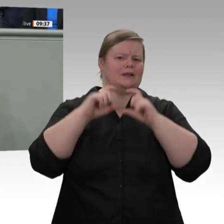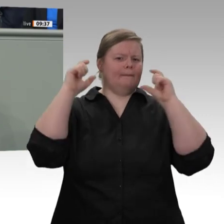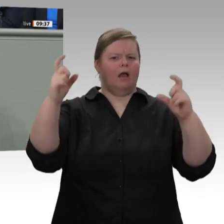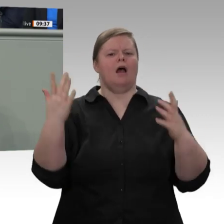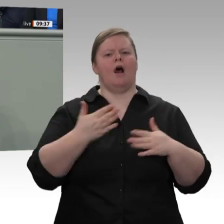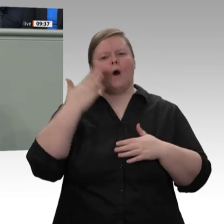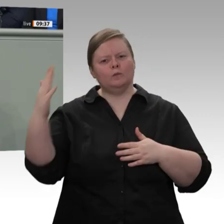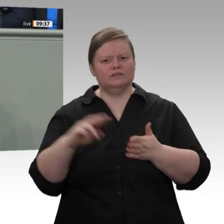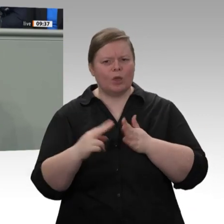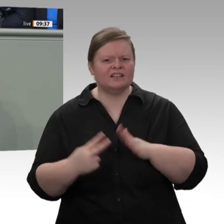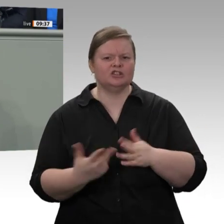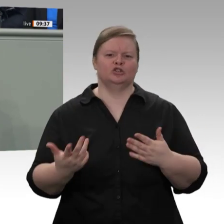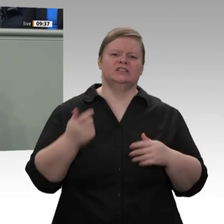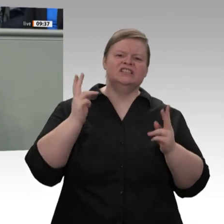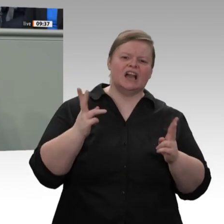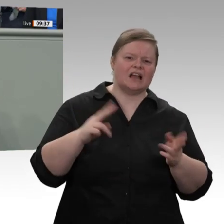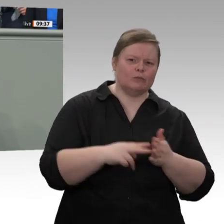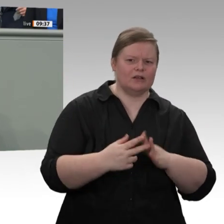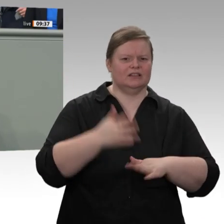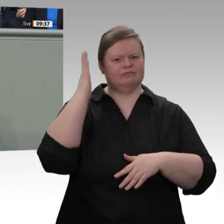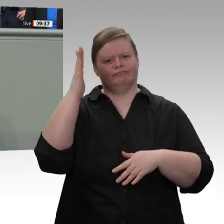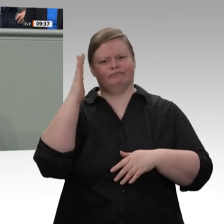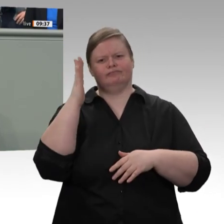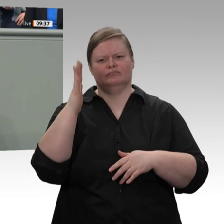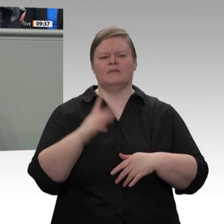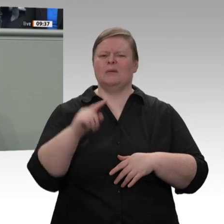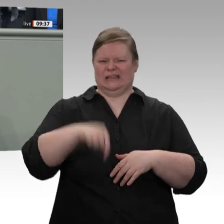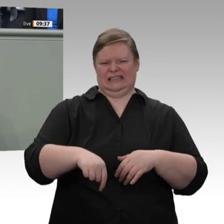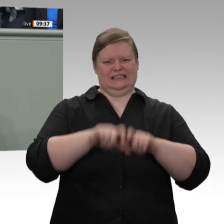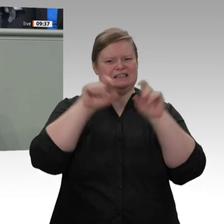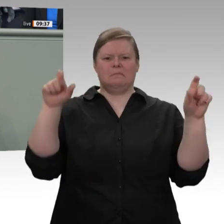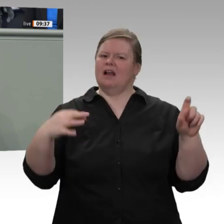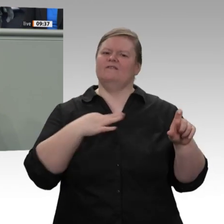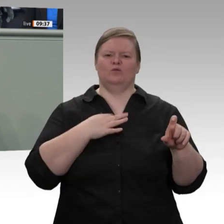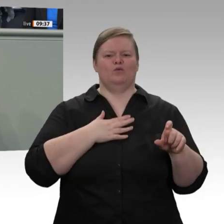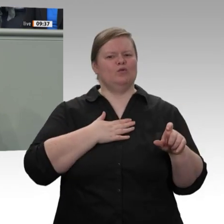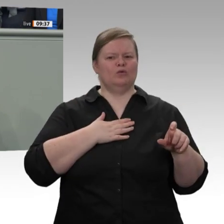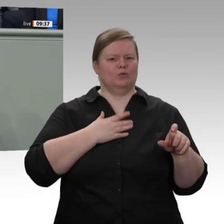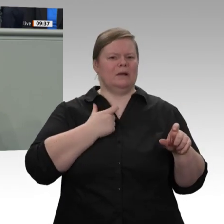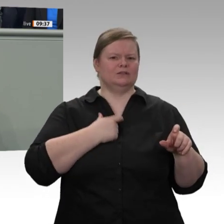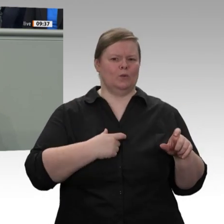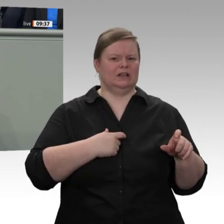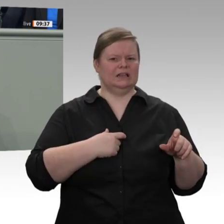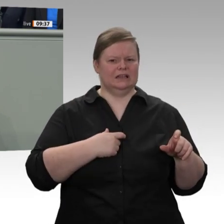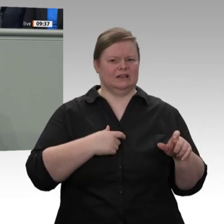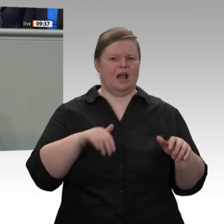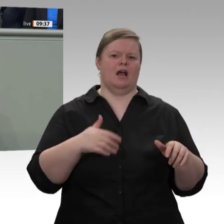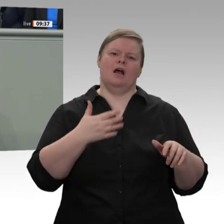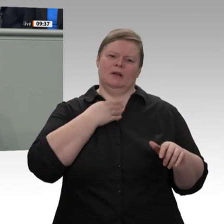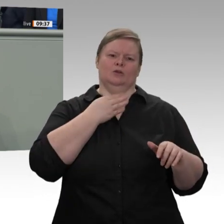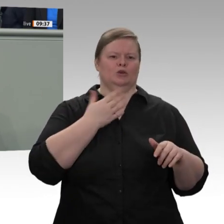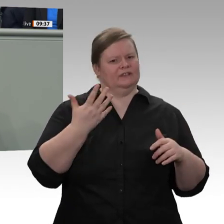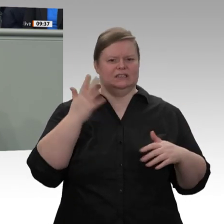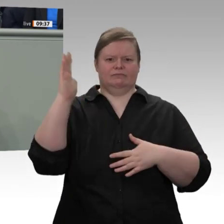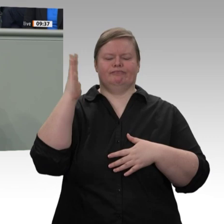eine andere Rede gehalten. Ich hätte hier gesagt, dass Deutschland ein weltoffenes und tolerantes Land ist und